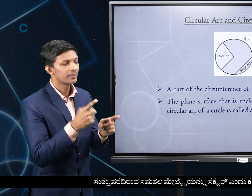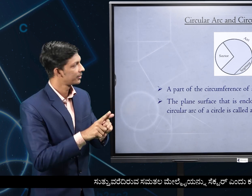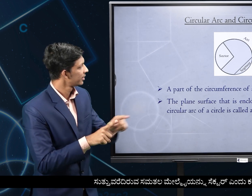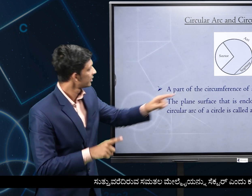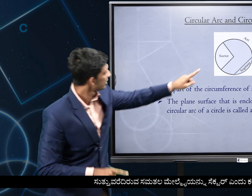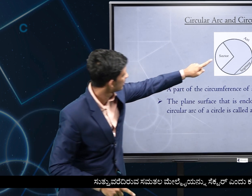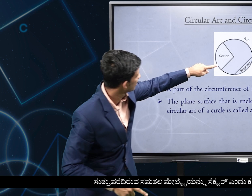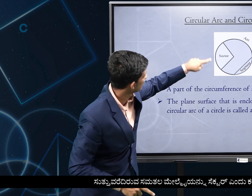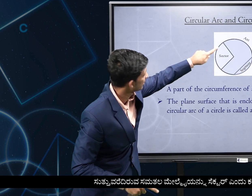ಎಂದು ಕರೆಯಲಾಗುತ್ತದೆ.